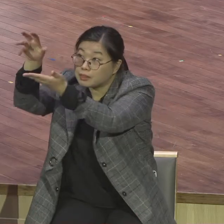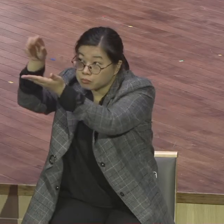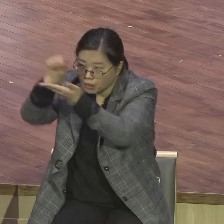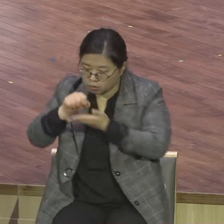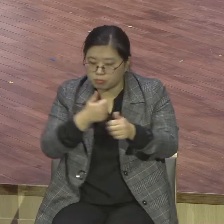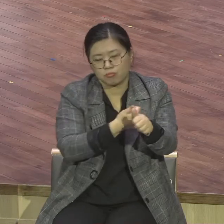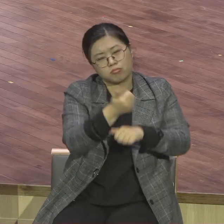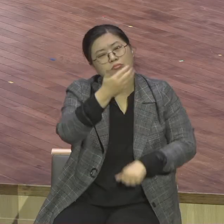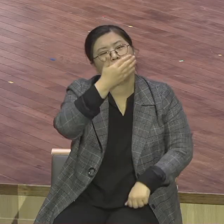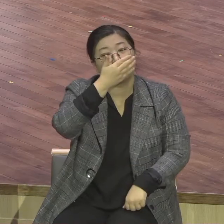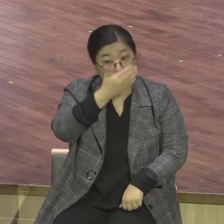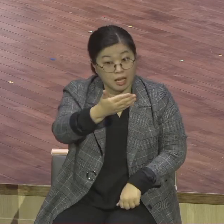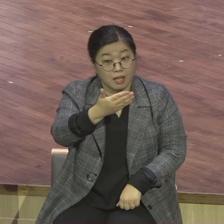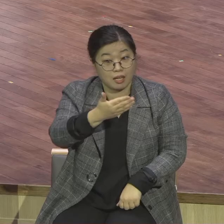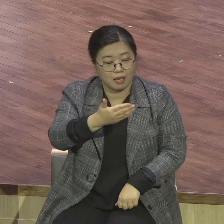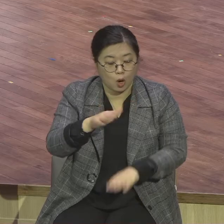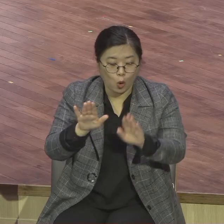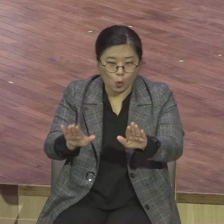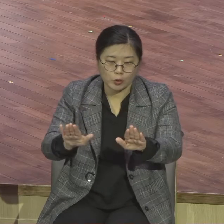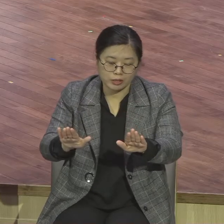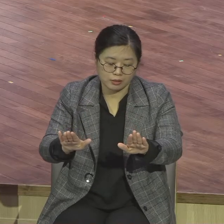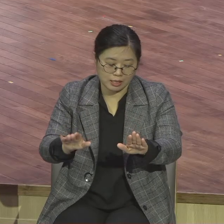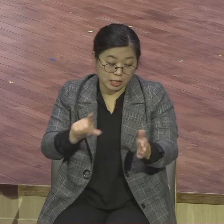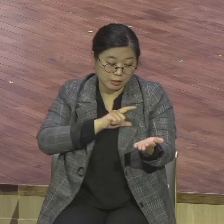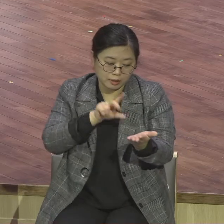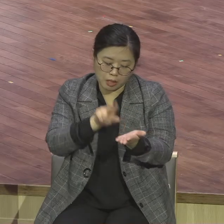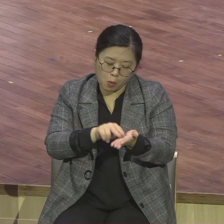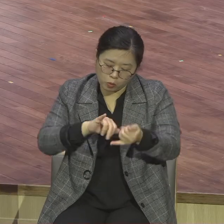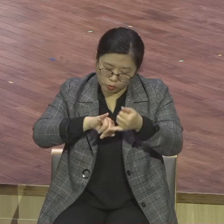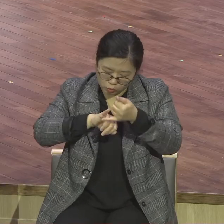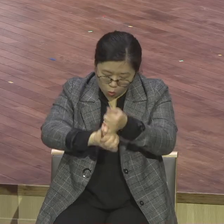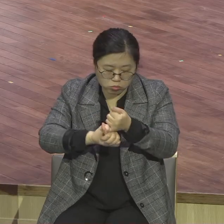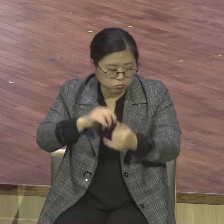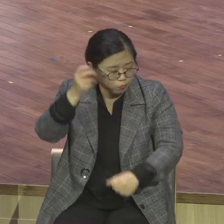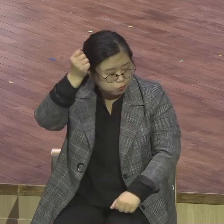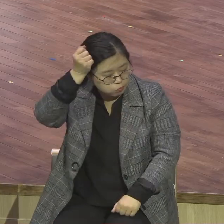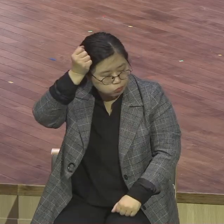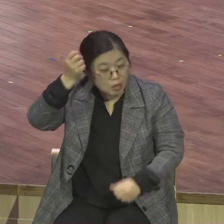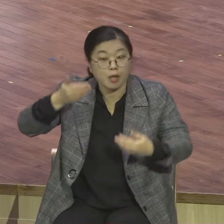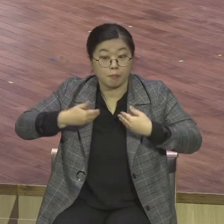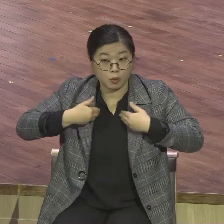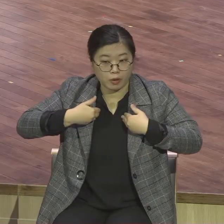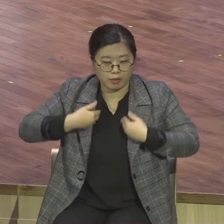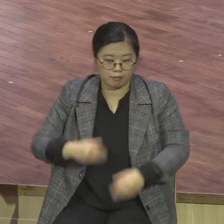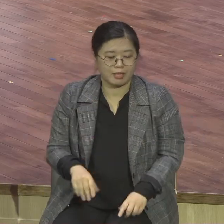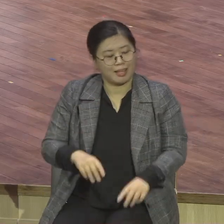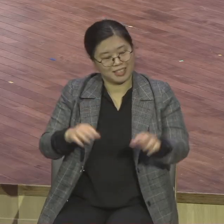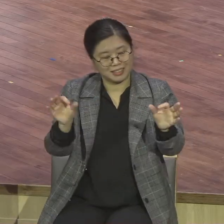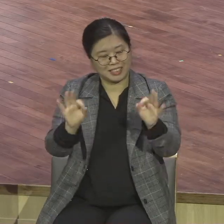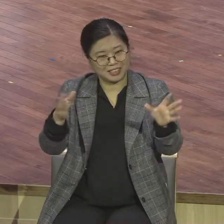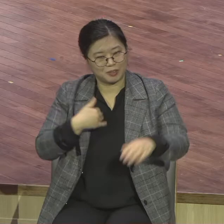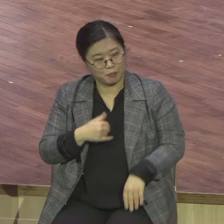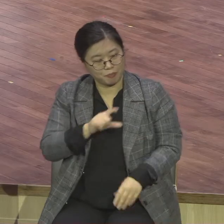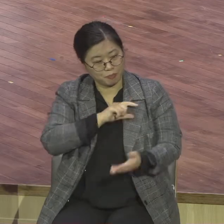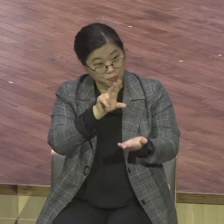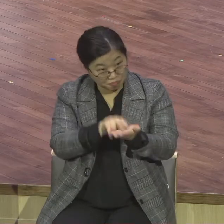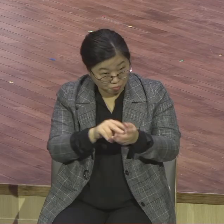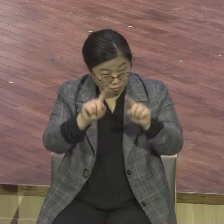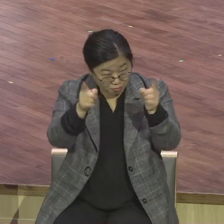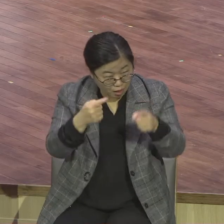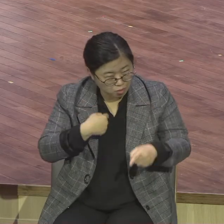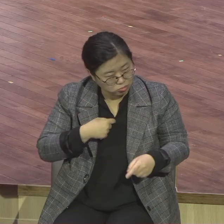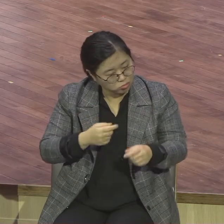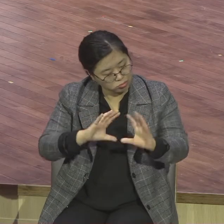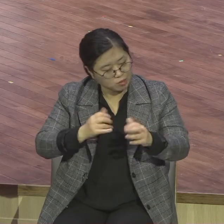언제나 여러분이 예배를 드릴 때 제목을 한 100번쭉 읽으면서 묵상을 해보세요. 제목 속에 답이 다